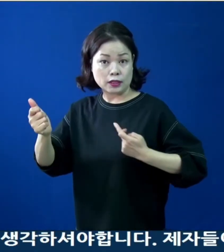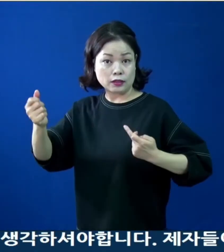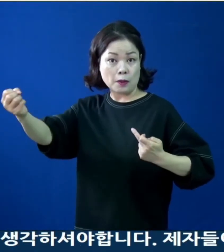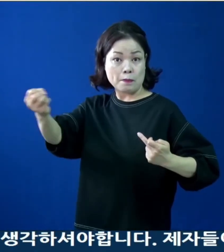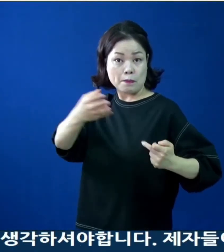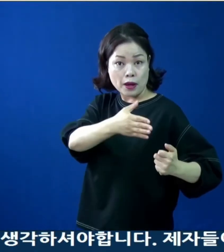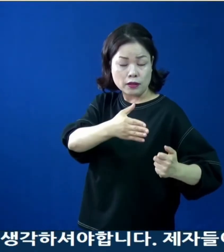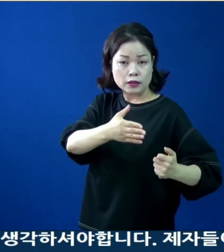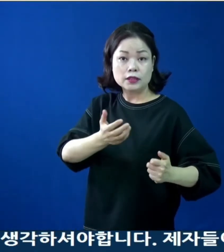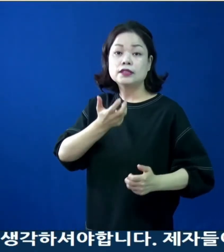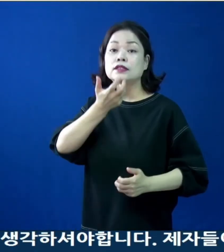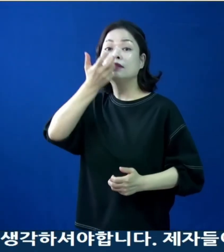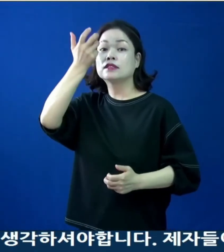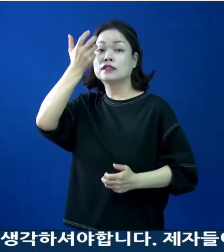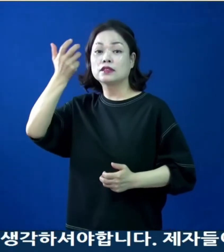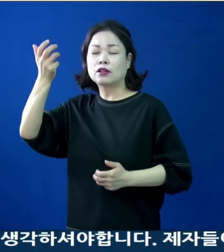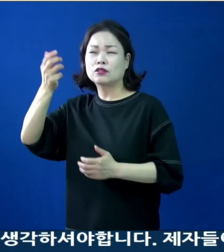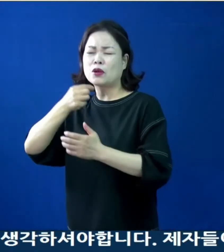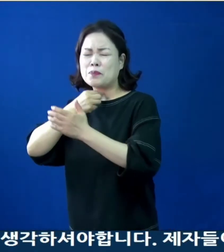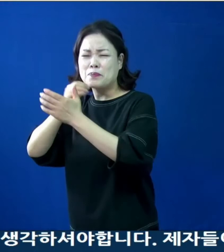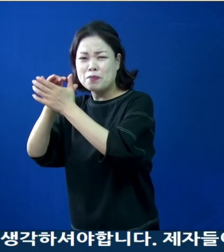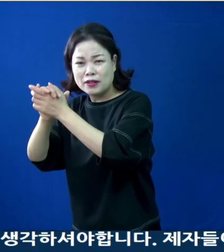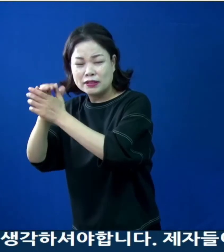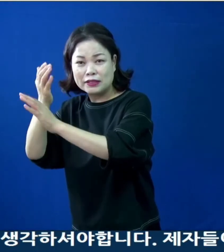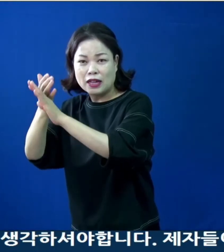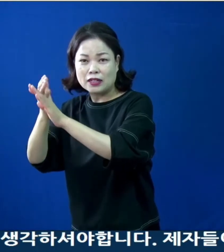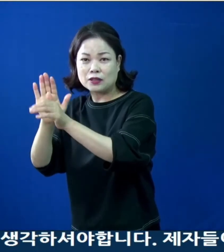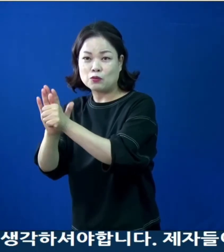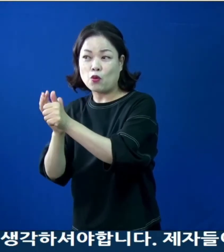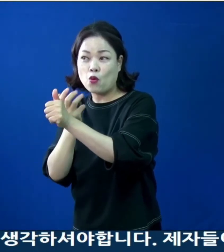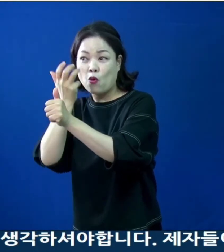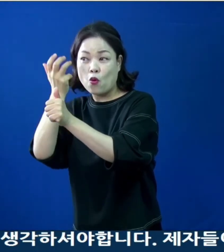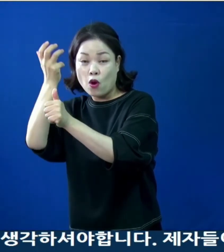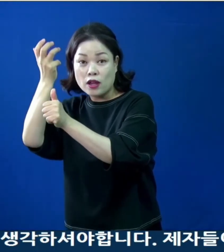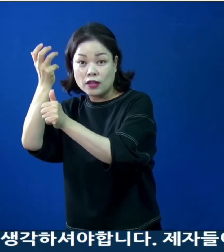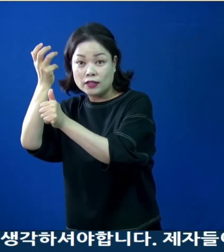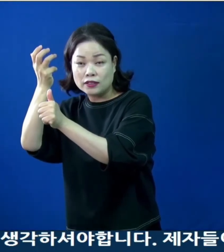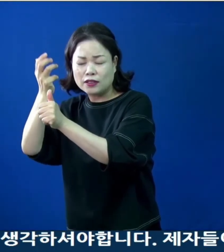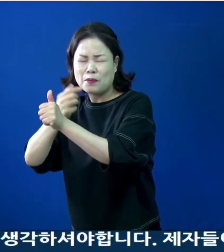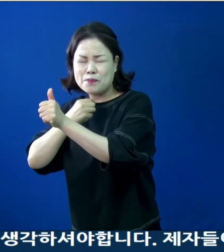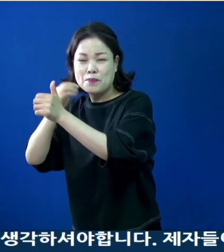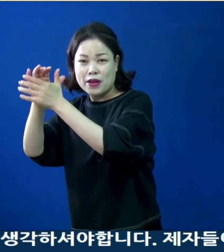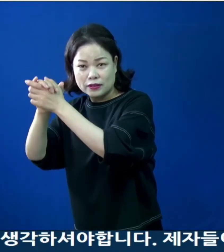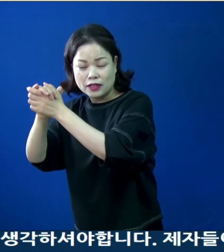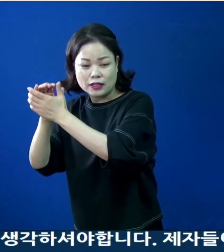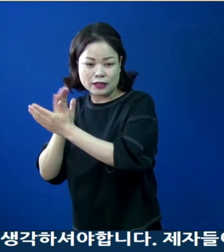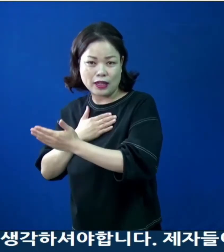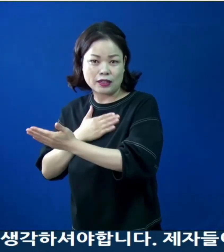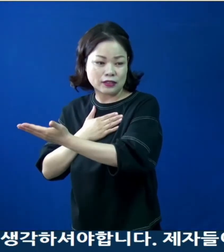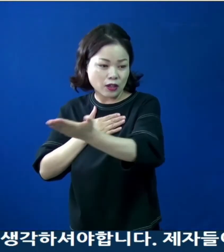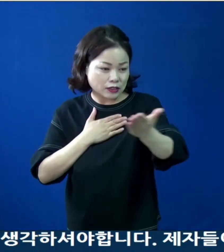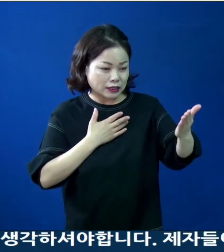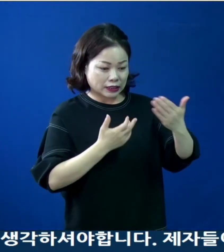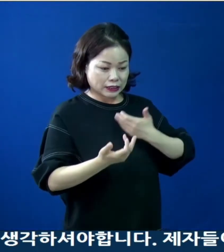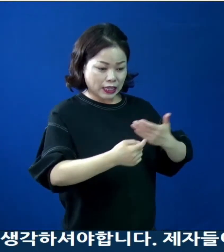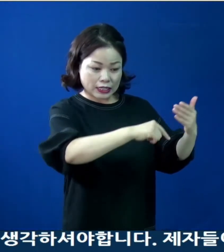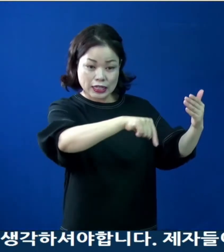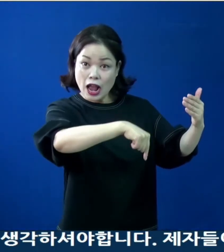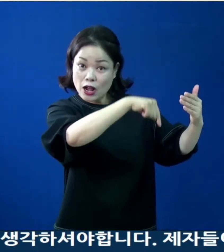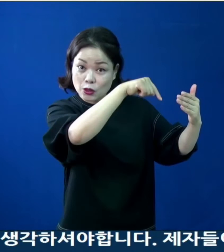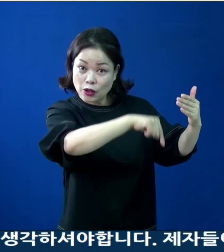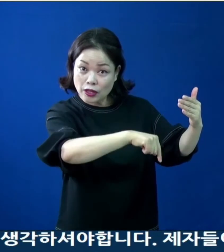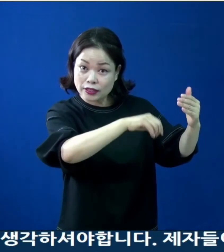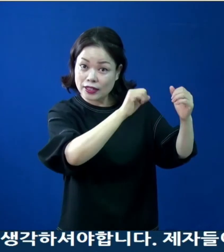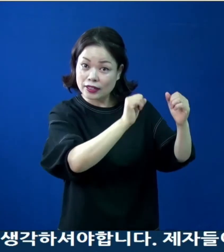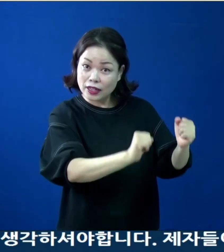말씀하셨습니다. 성령을 구해서, 또 다른 보혜사를 구해서, 진리의 영을 구해서 내가 너희들 제자들 가운데 너희 속에